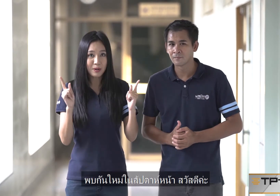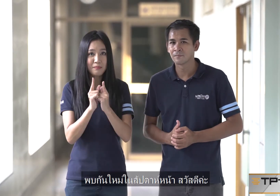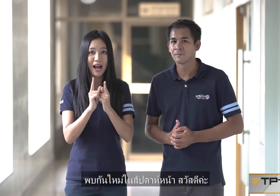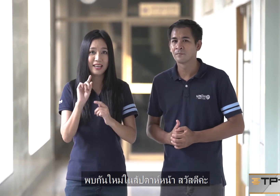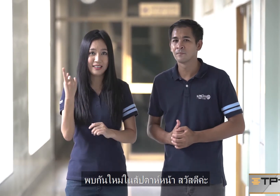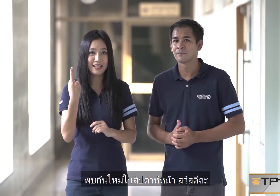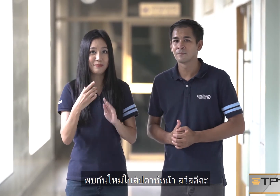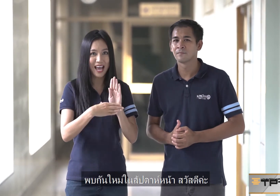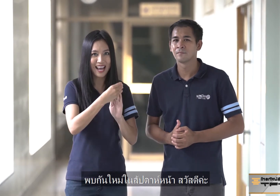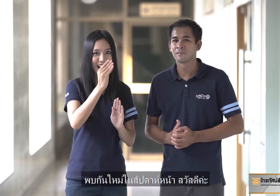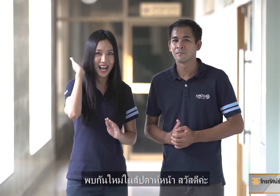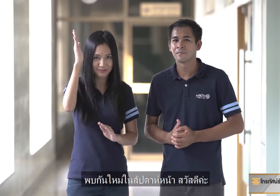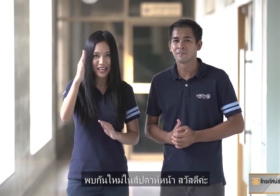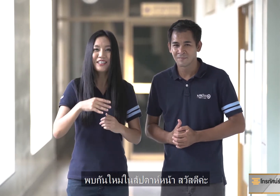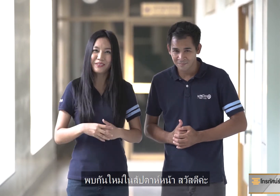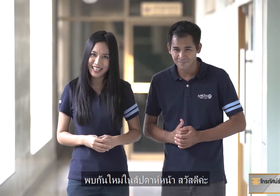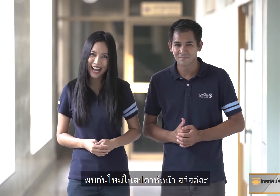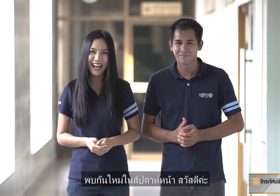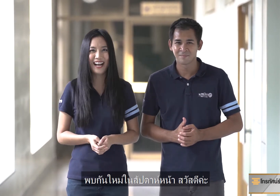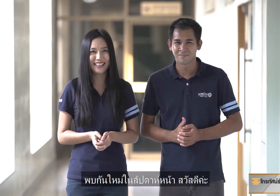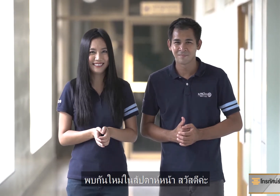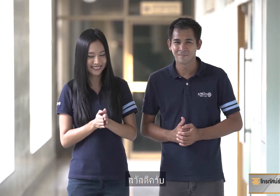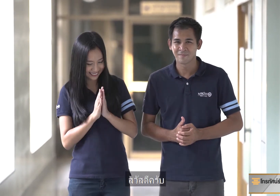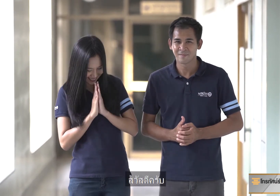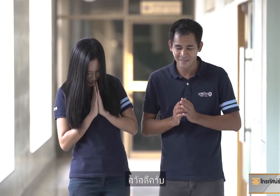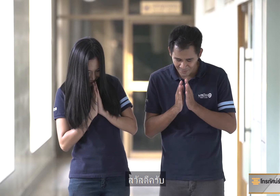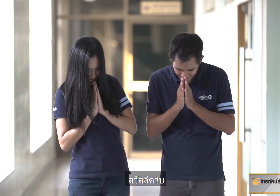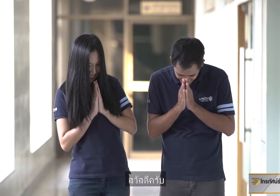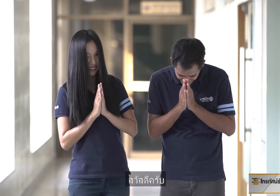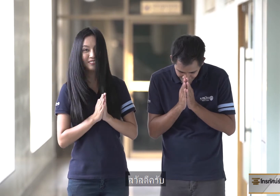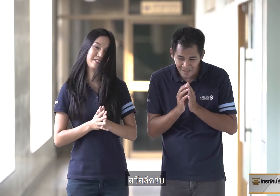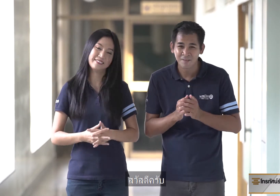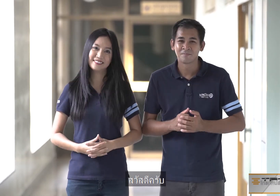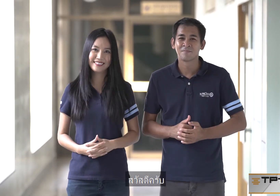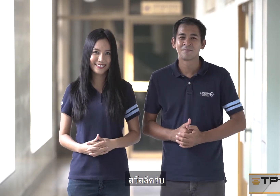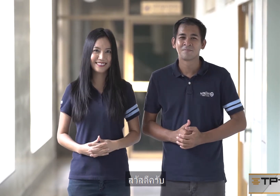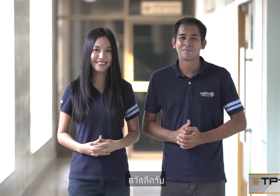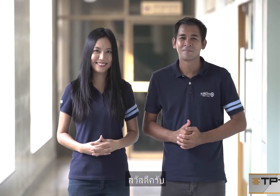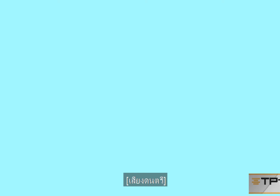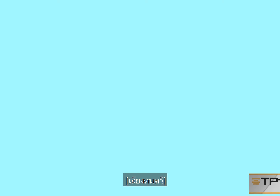พบกันใหม่ในสัปดาห์หน้าสวัสดีค่ะ สวัสดีครับ